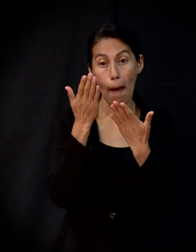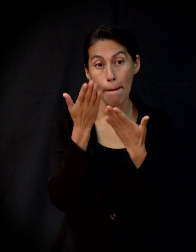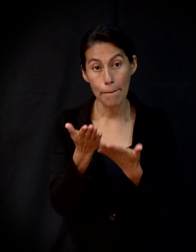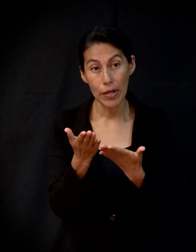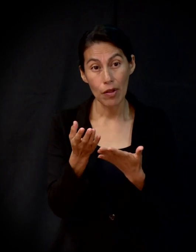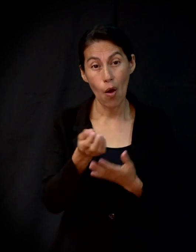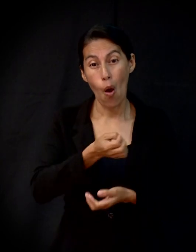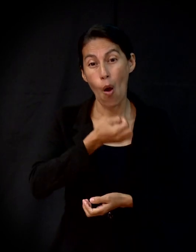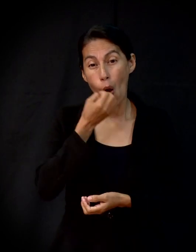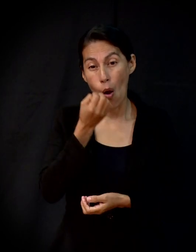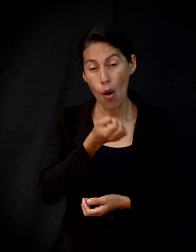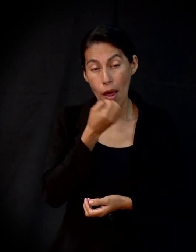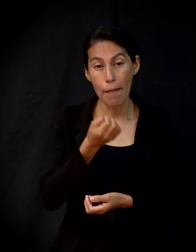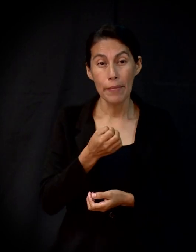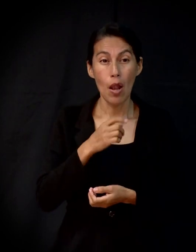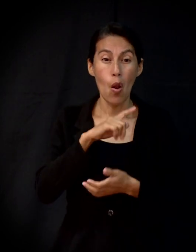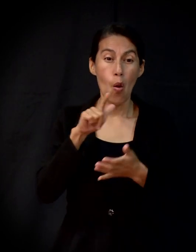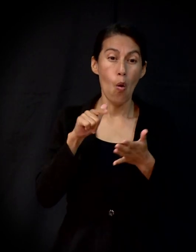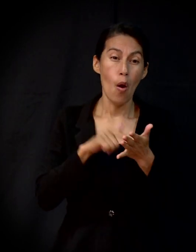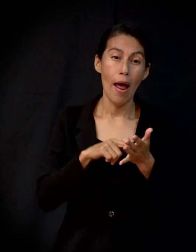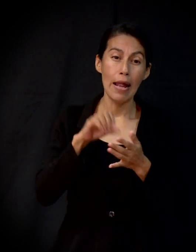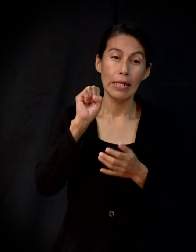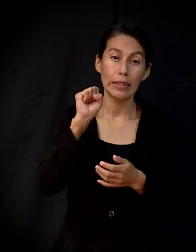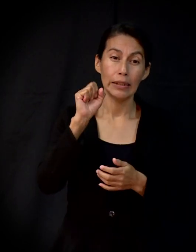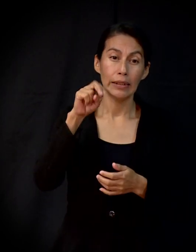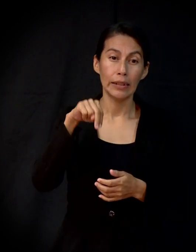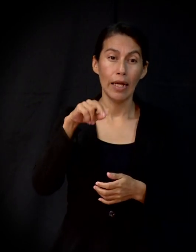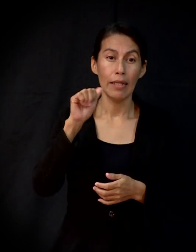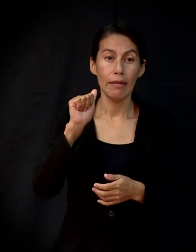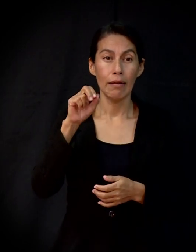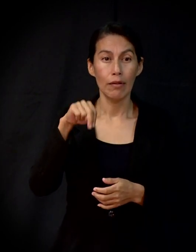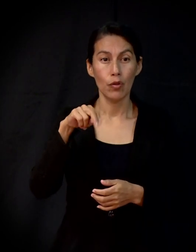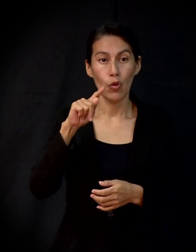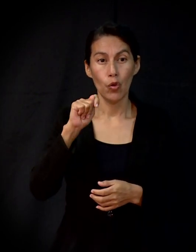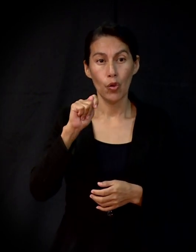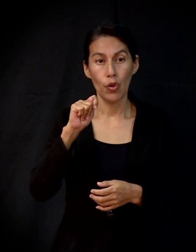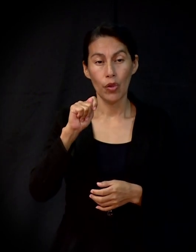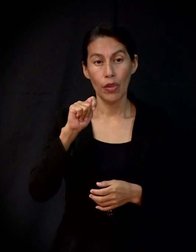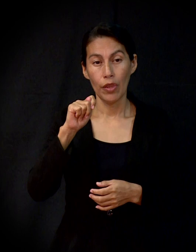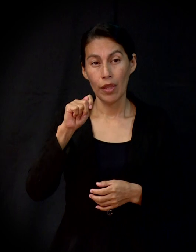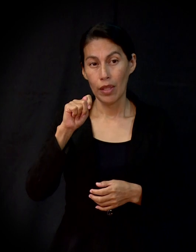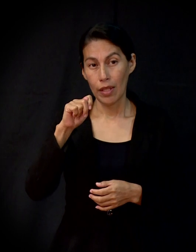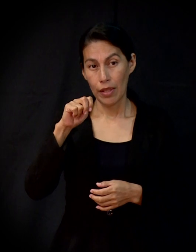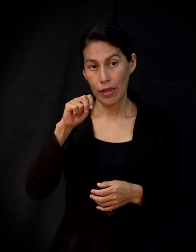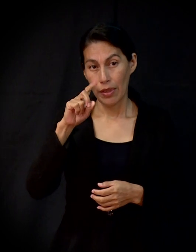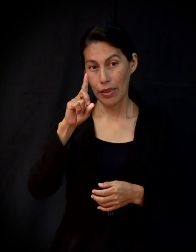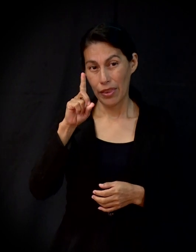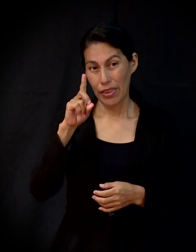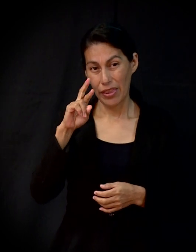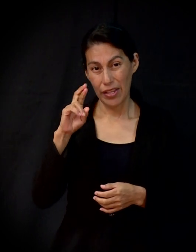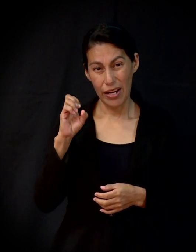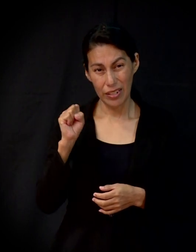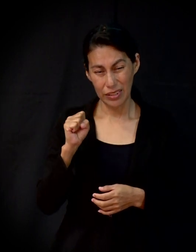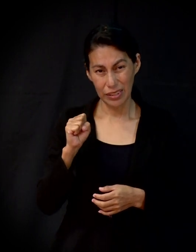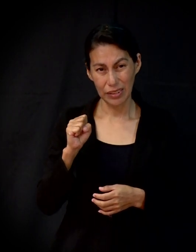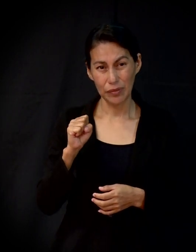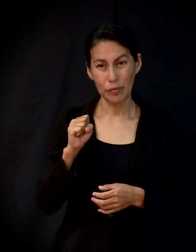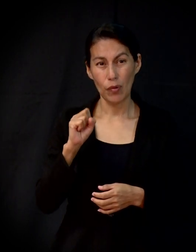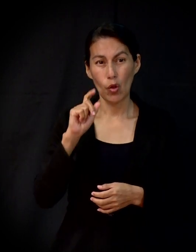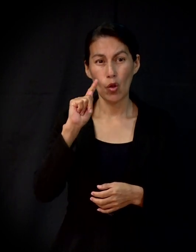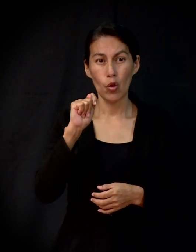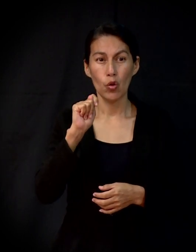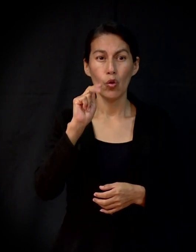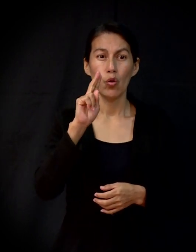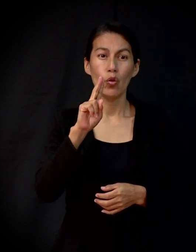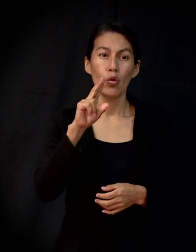Cruz. La pandemia está muy fuerte por los enfermos de COVID y también por nuestro país. y